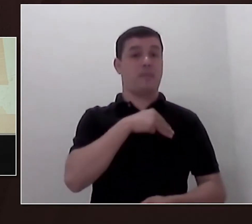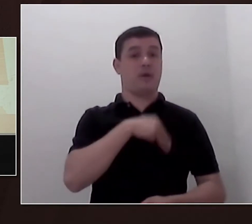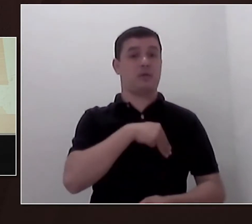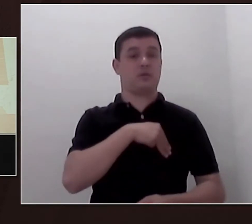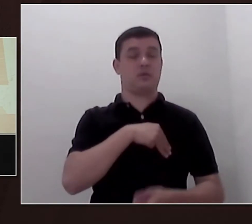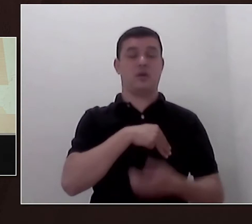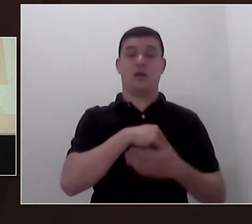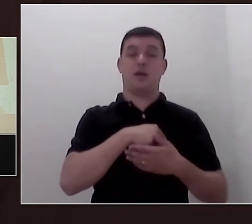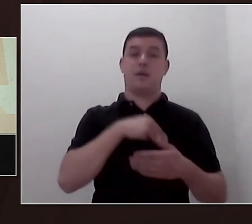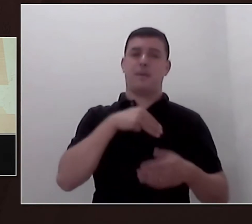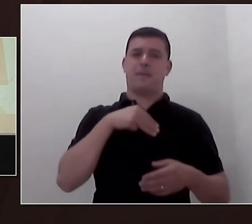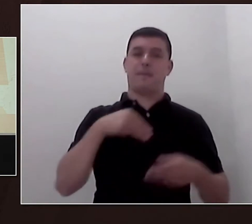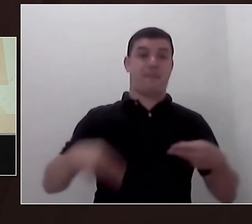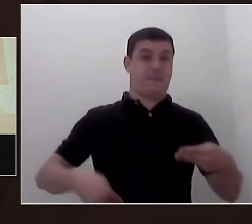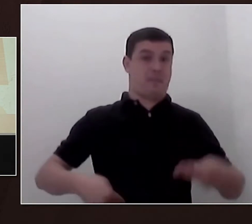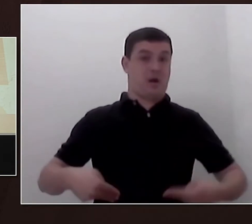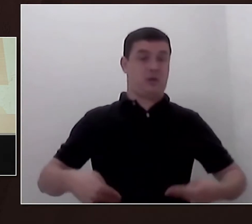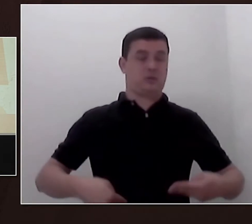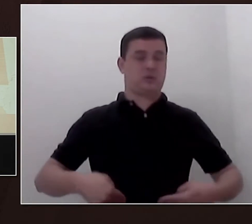Senhor Jesus.